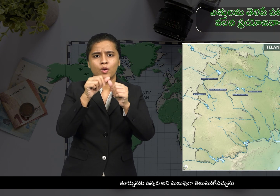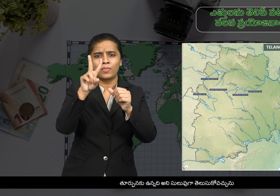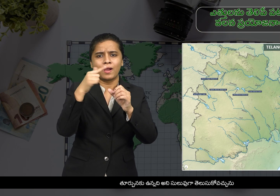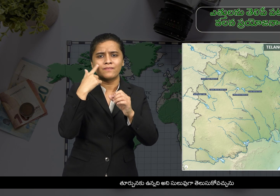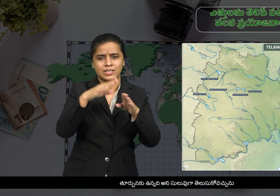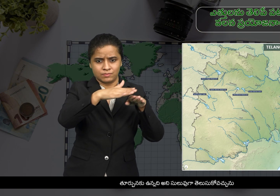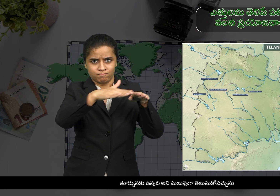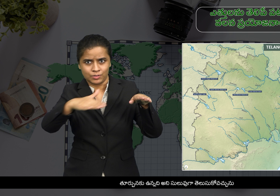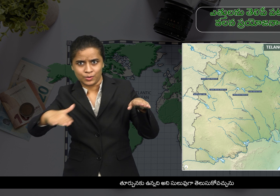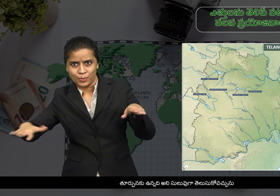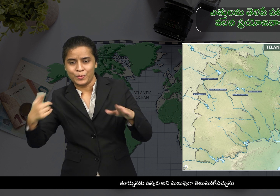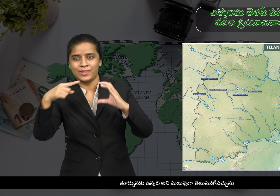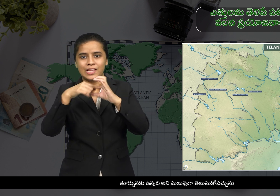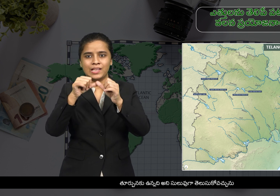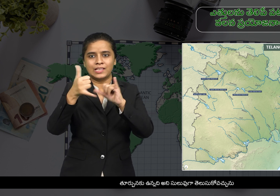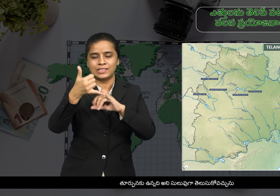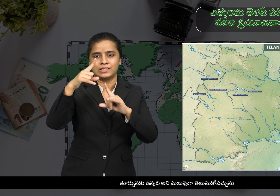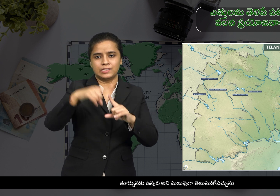తూర్పునకు ఉన్నదని సులువుగా తెలుసుకోవచ్చు.